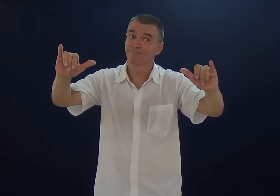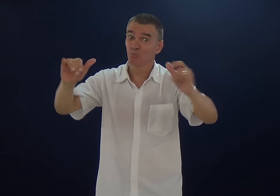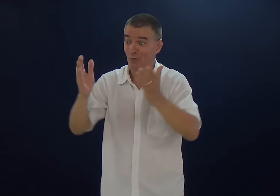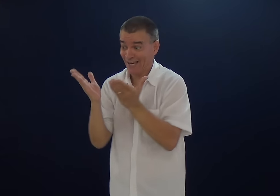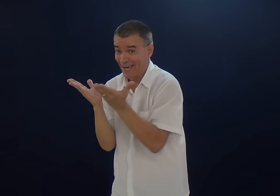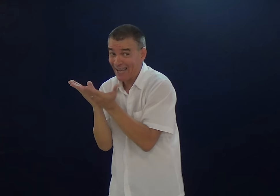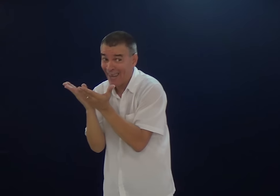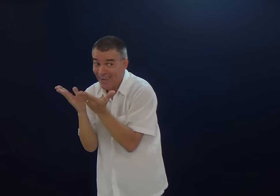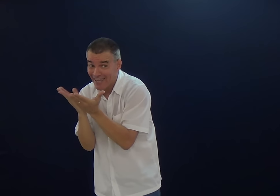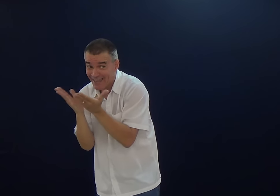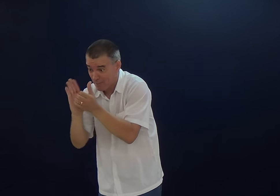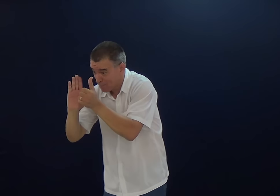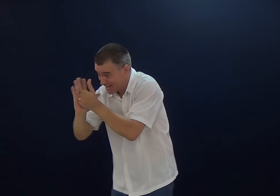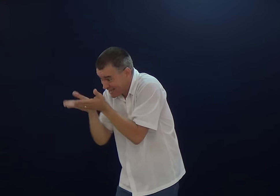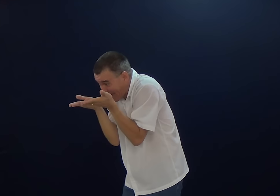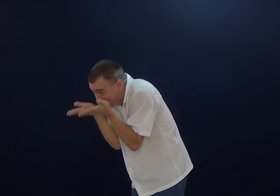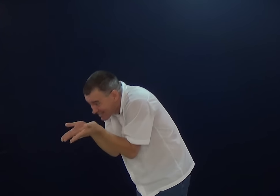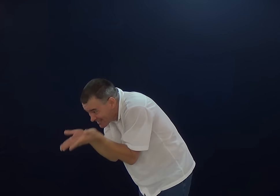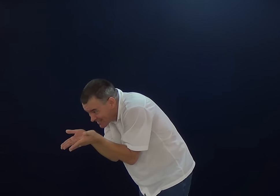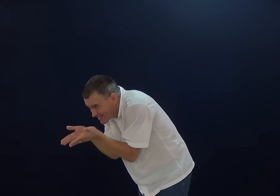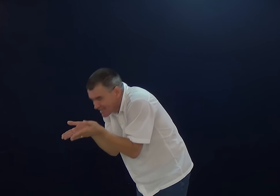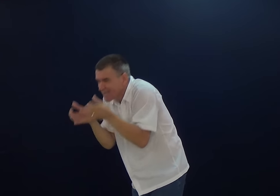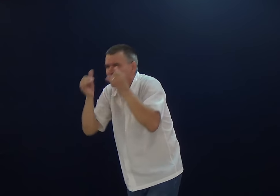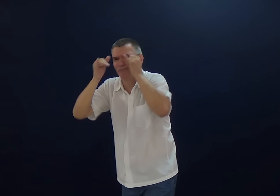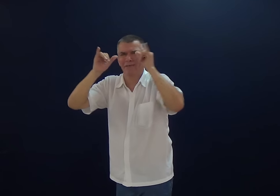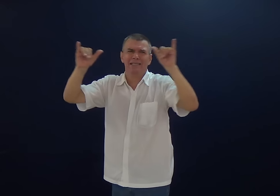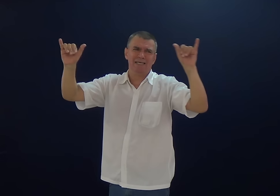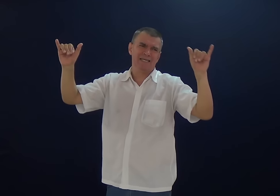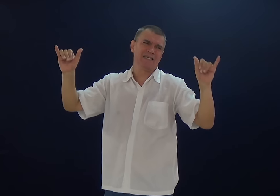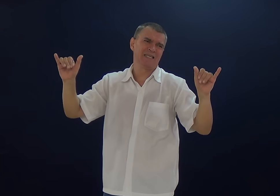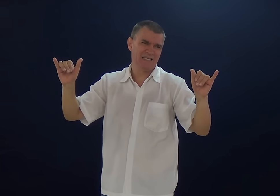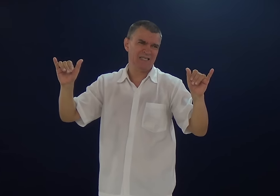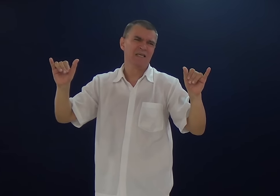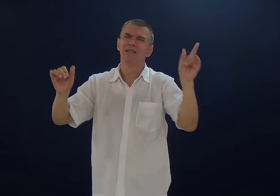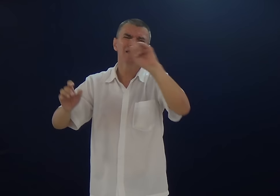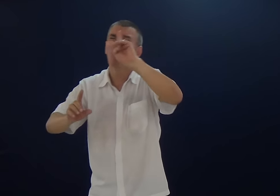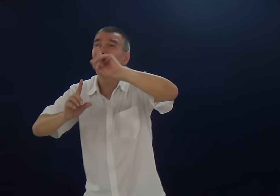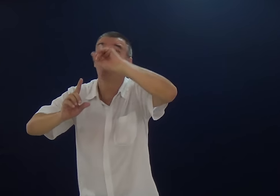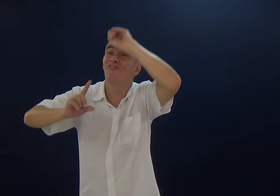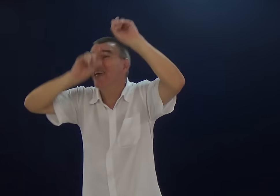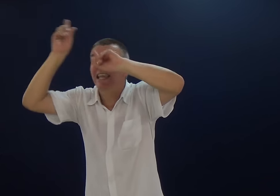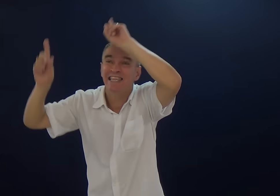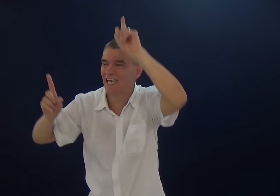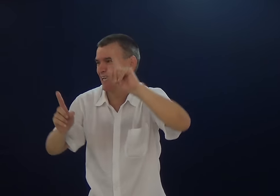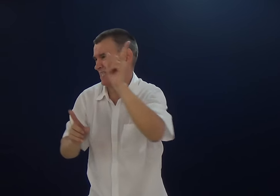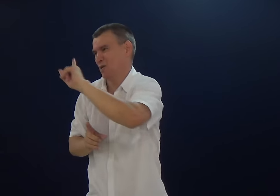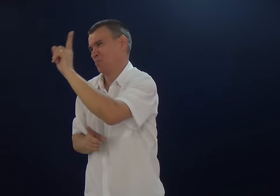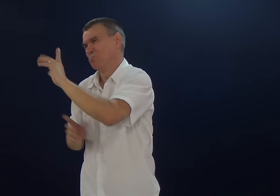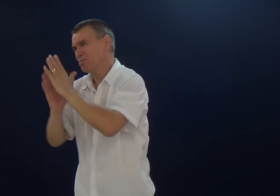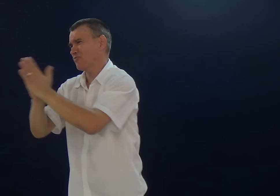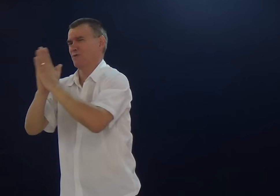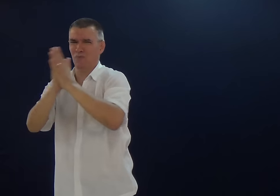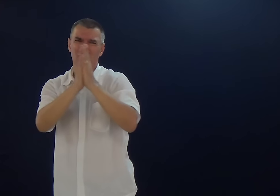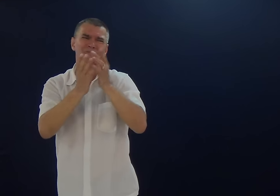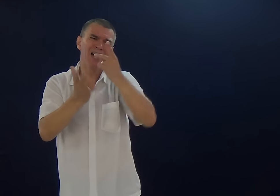então vou falar para vocês crentes dessa igreja evitem inventar